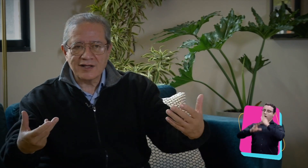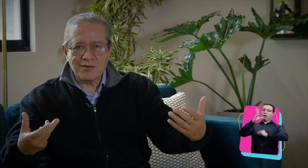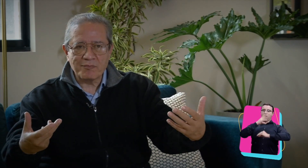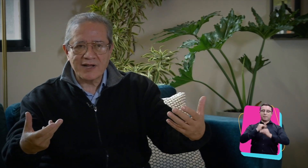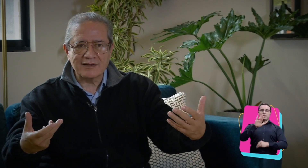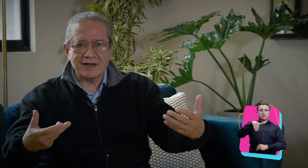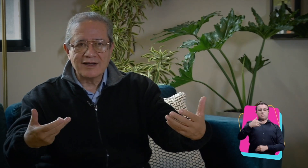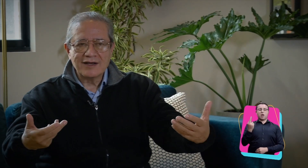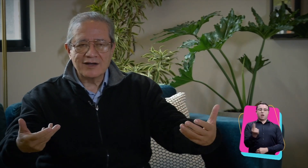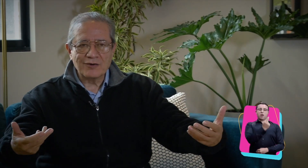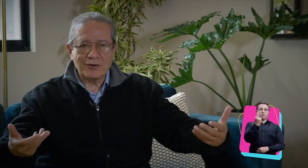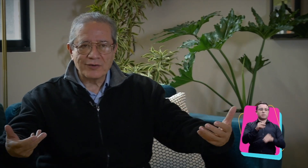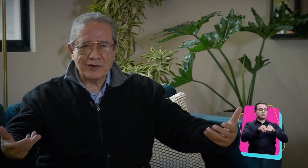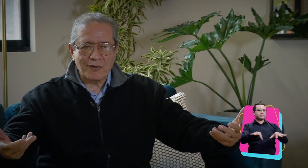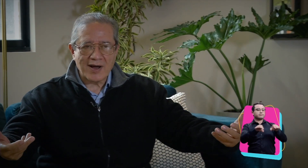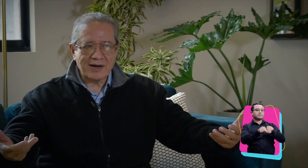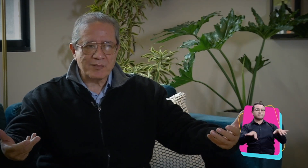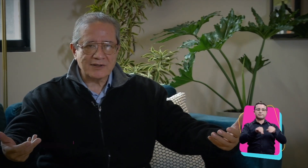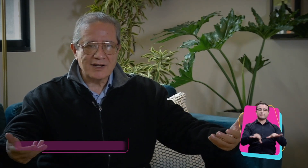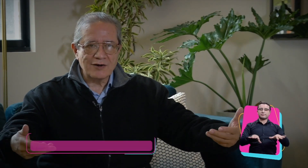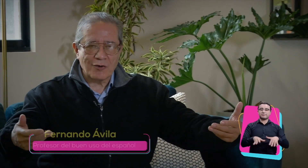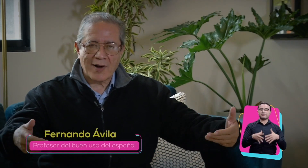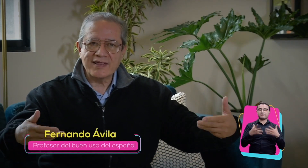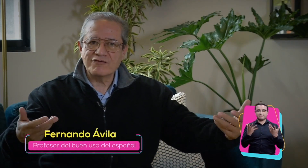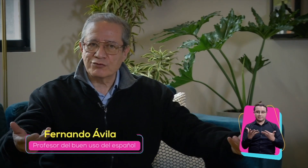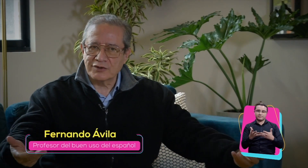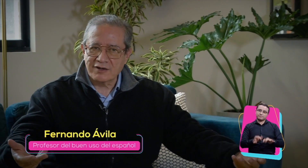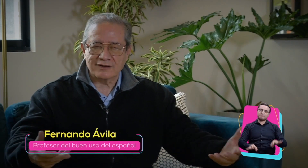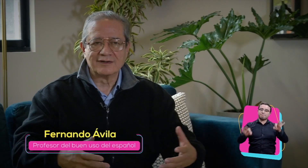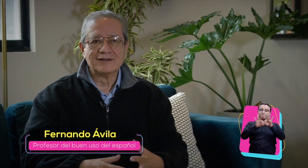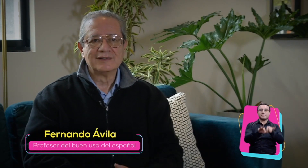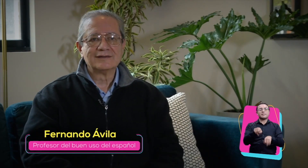la gente lo aprende y lo va a repetir